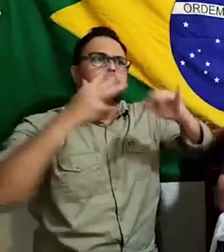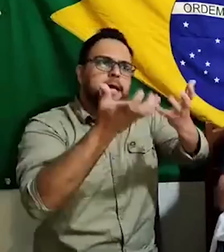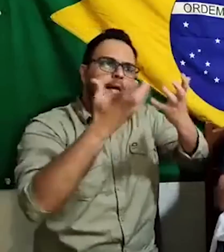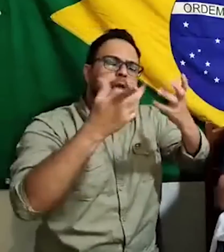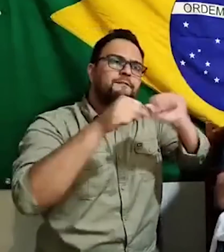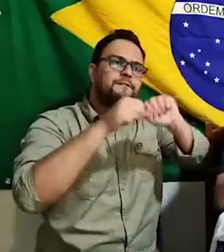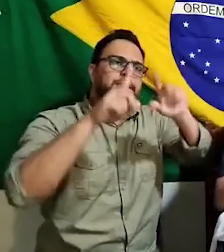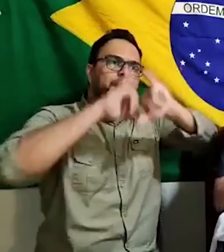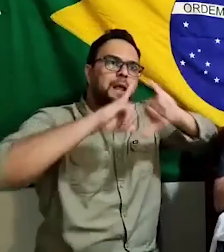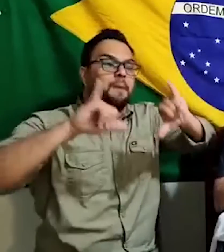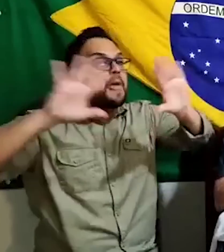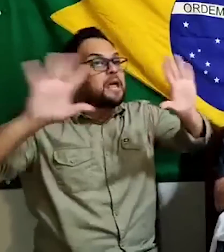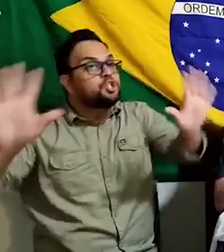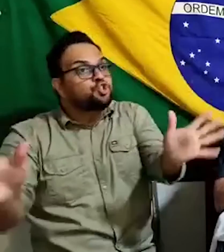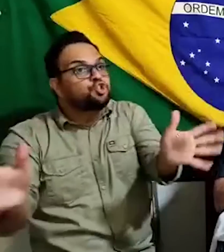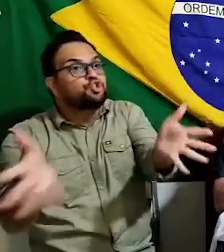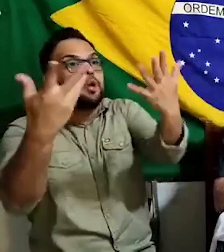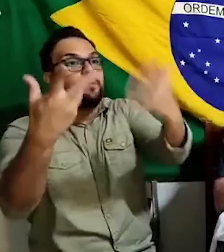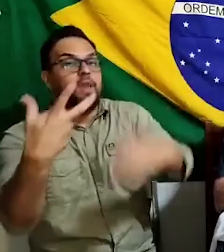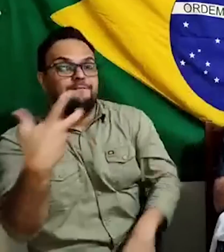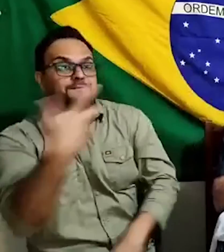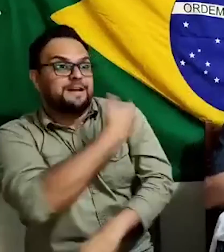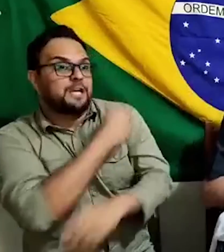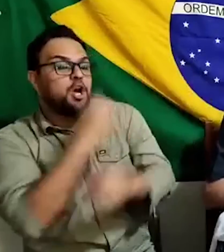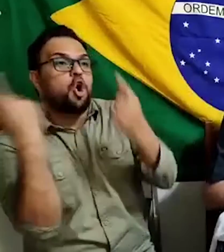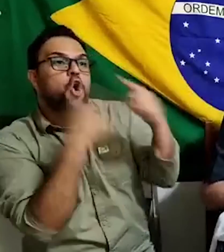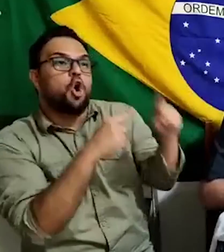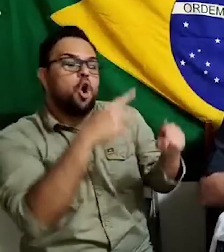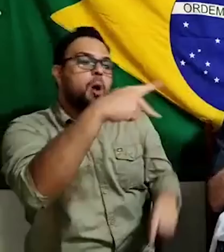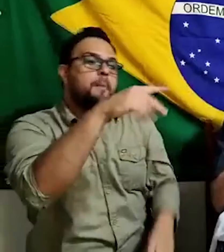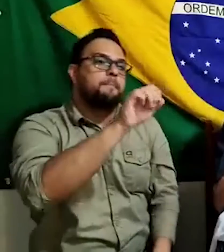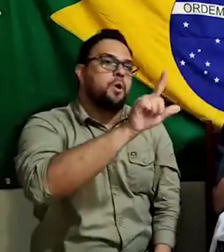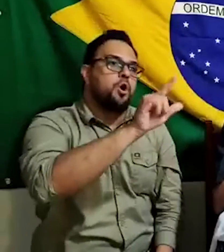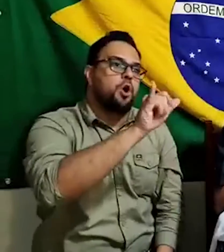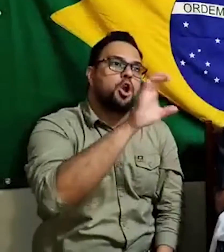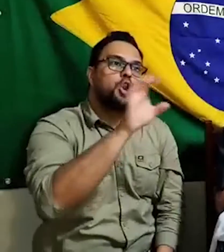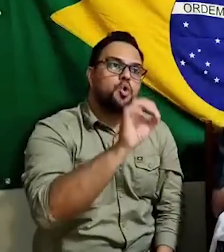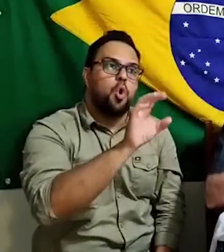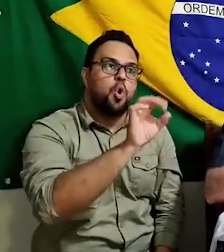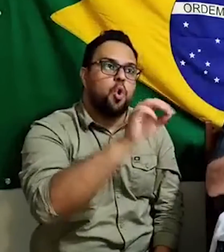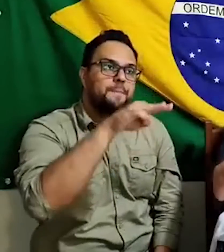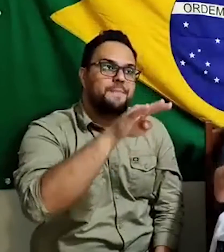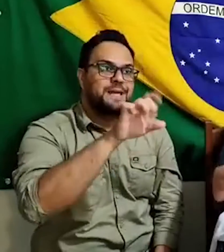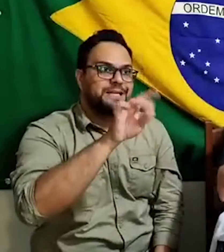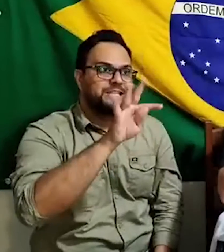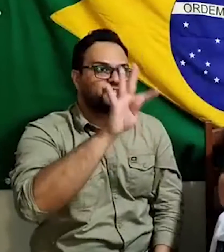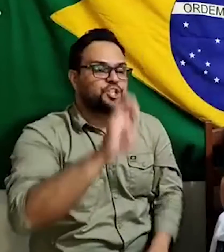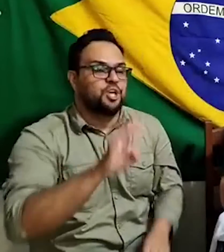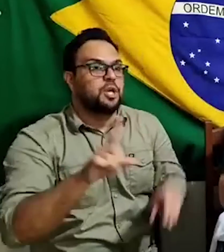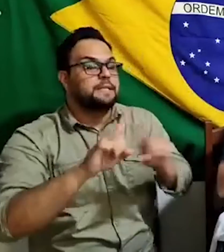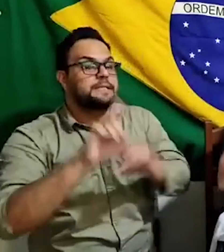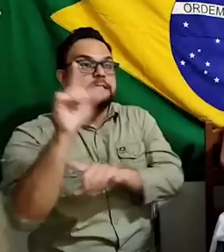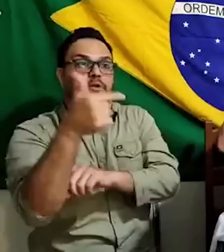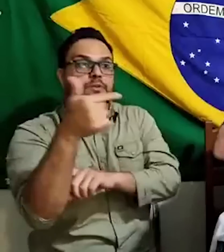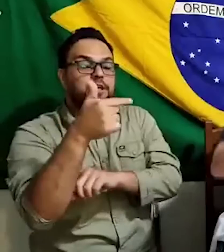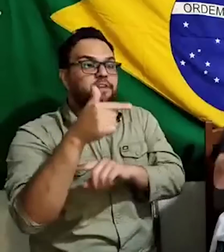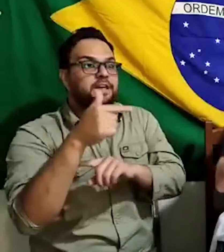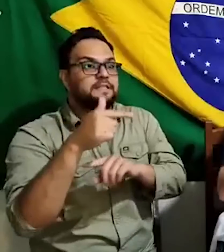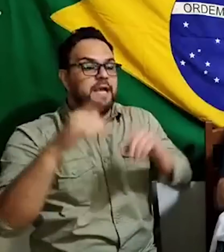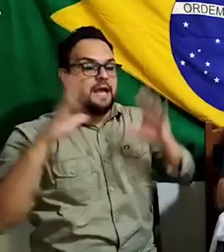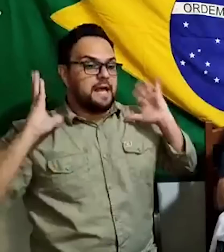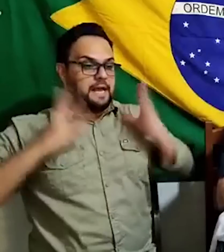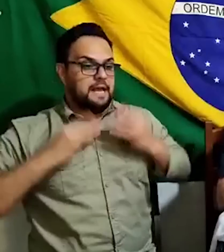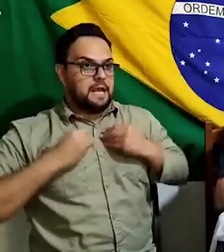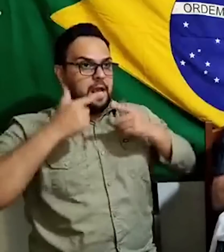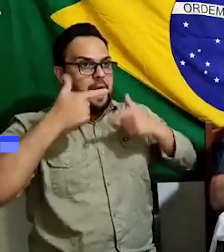uma campanha para estimular a vacinação contra a pólio. E pela segunda vez, o ministro Alexandre de Moraes, do TSE,